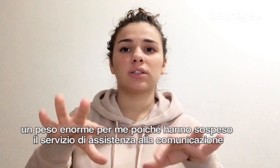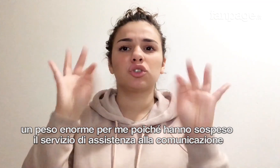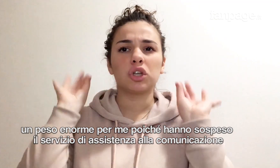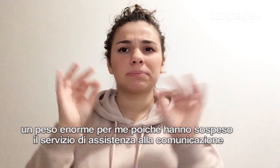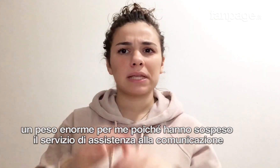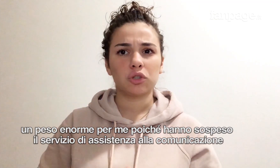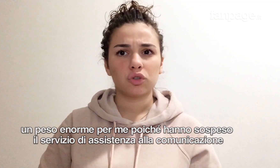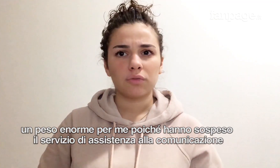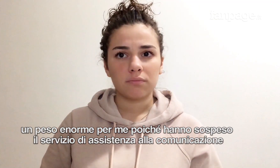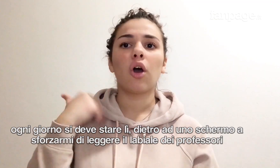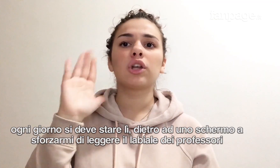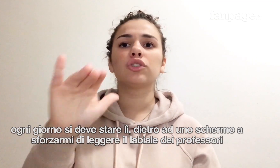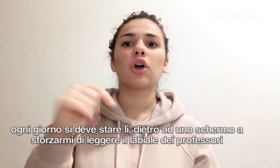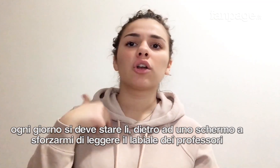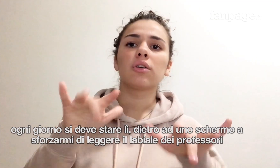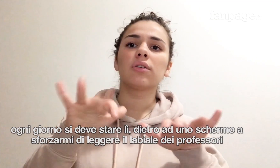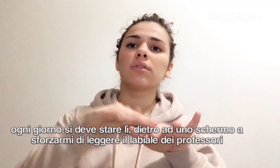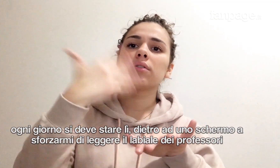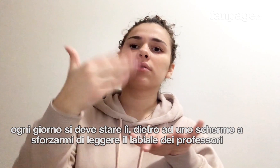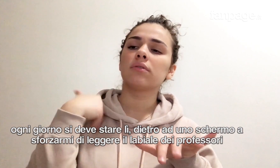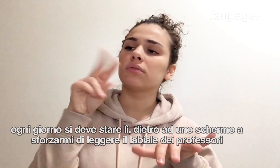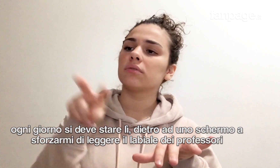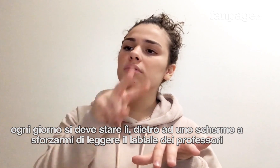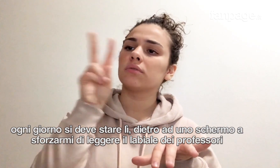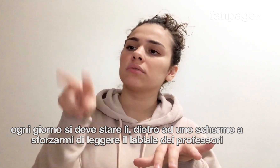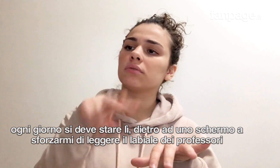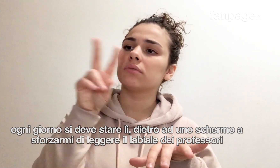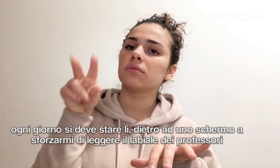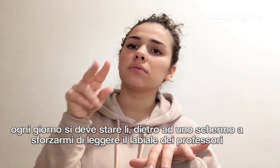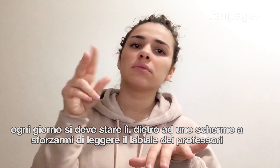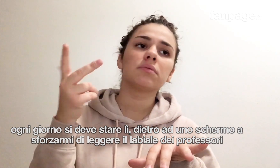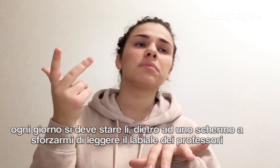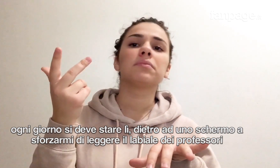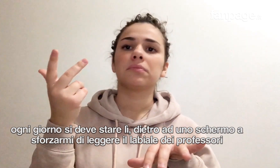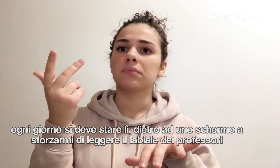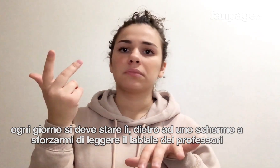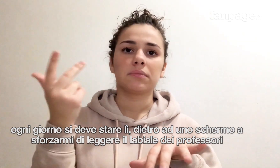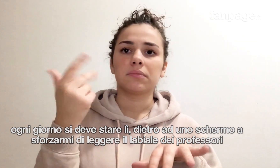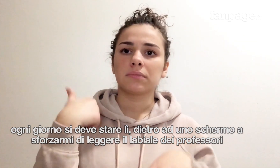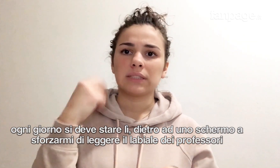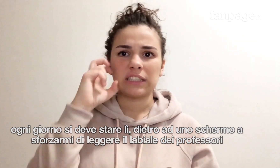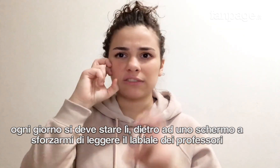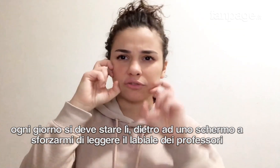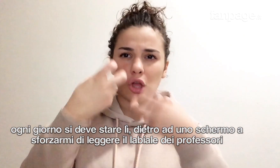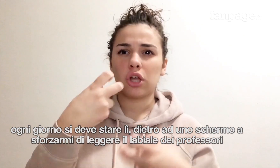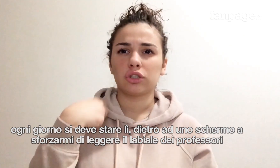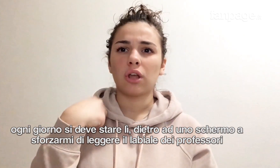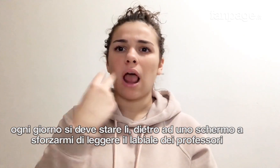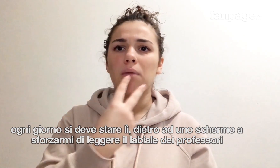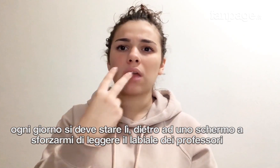alla comunicazione. Ogni giorno si deve stare lì, dietro ad uno schermo, a sforzarmi di